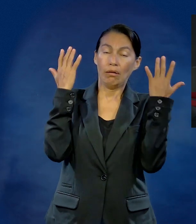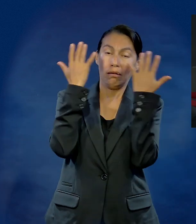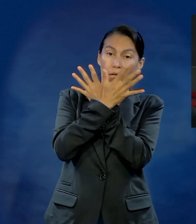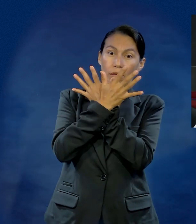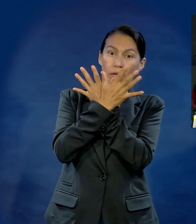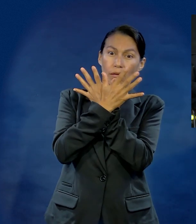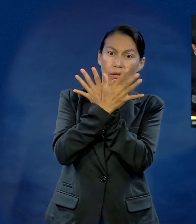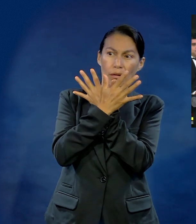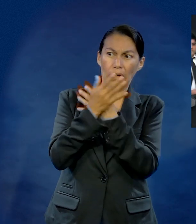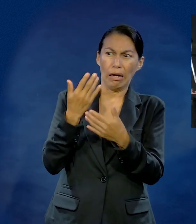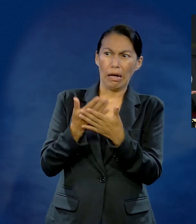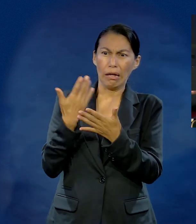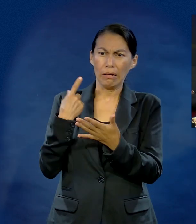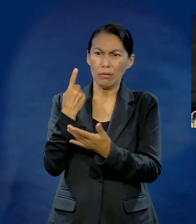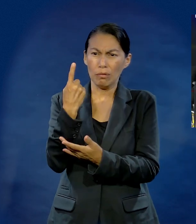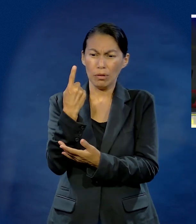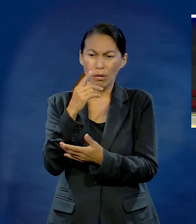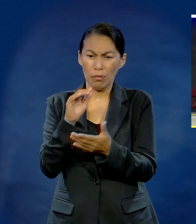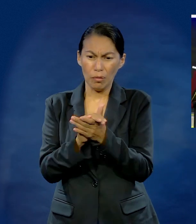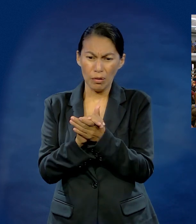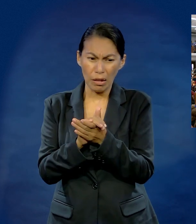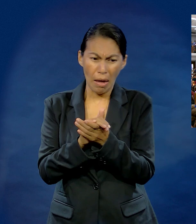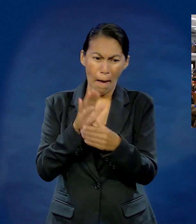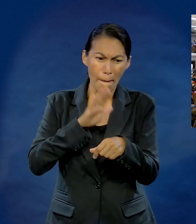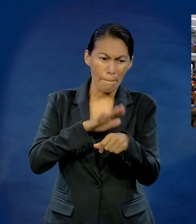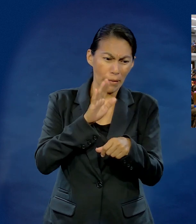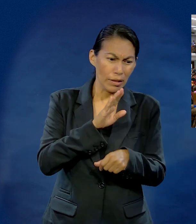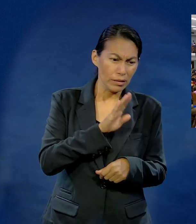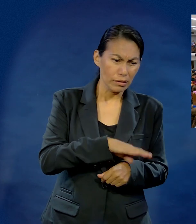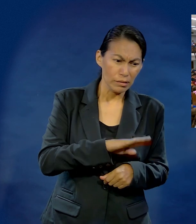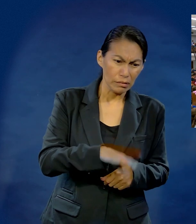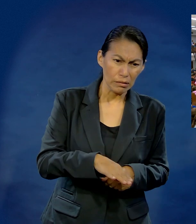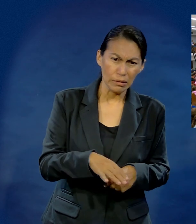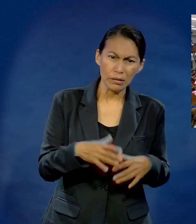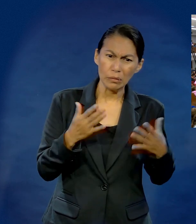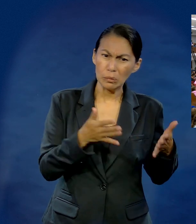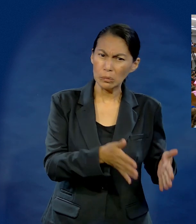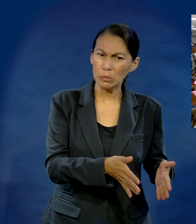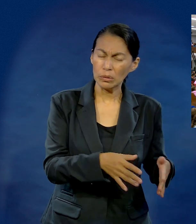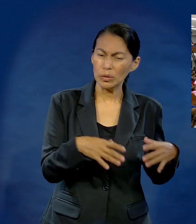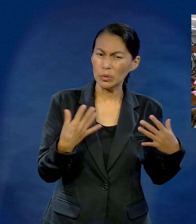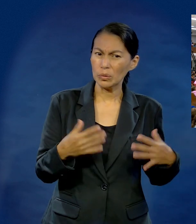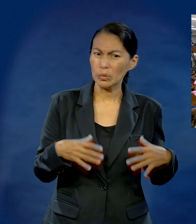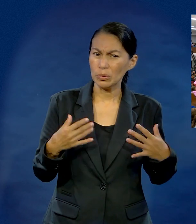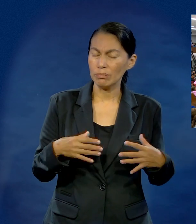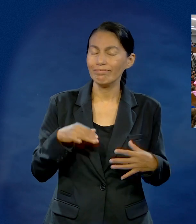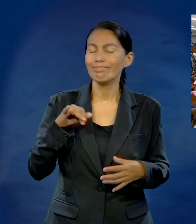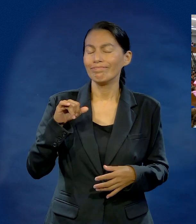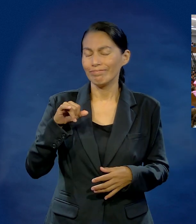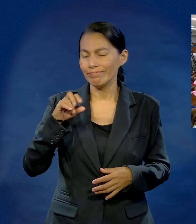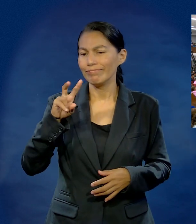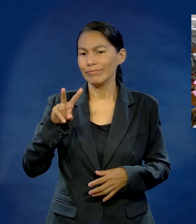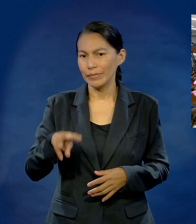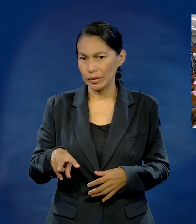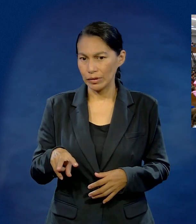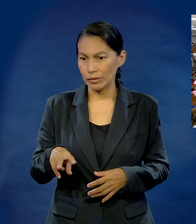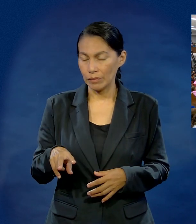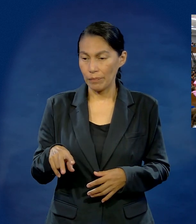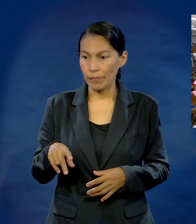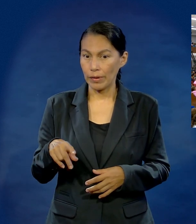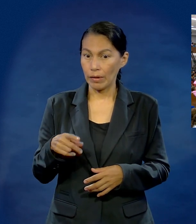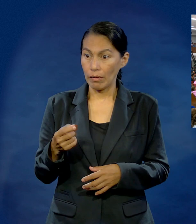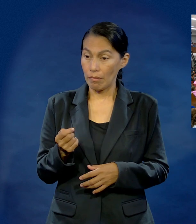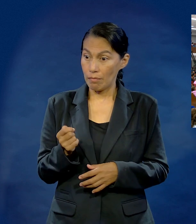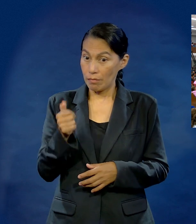funerales. ¡Ay, eso me impactó! A partir de ahí comencé a contar los funerales. Y el pastor Jorge